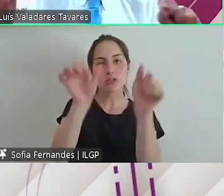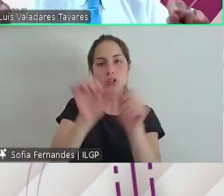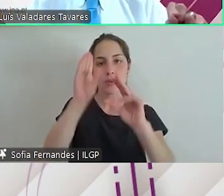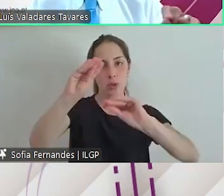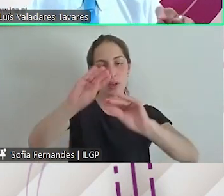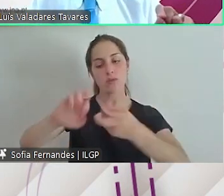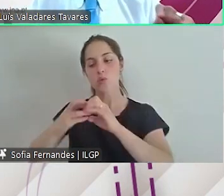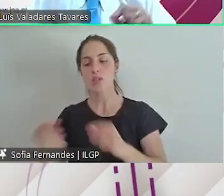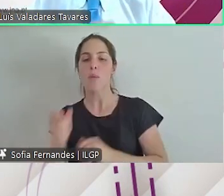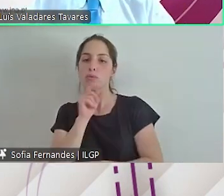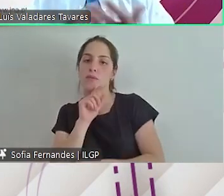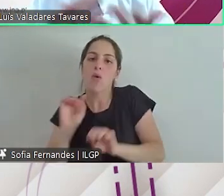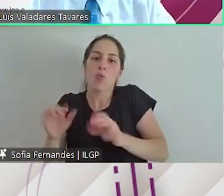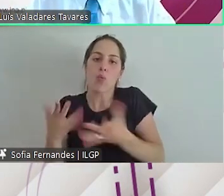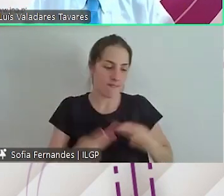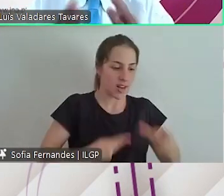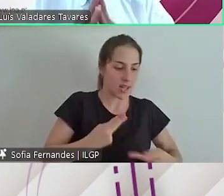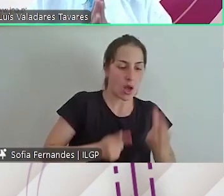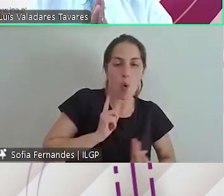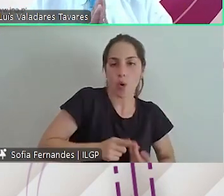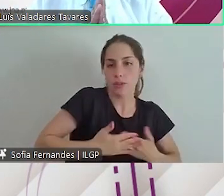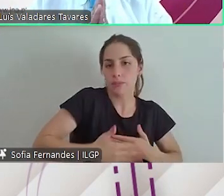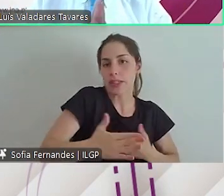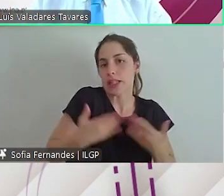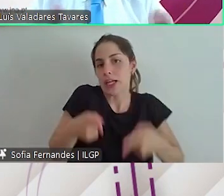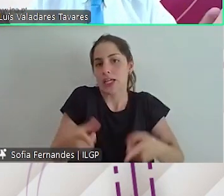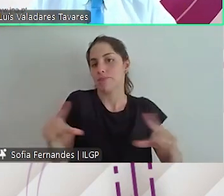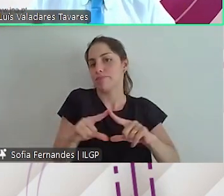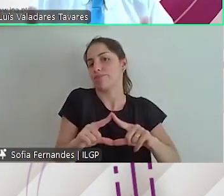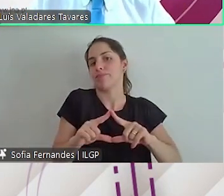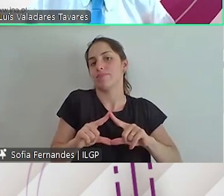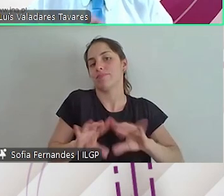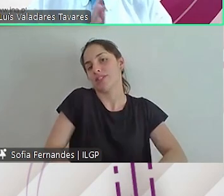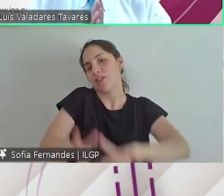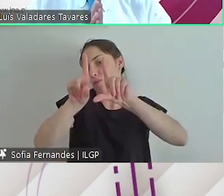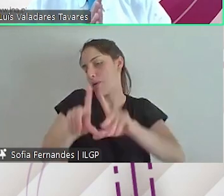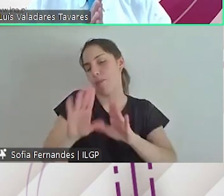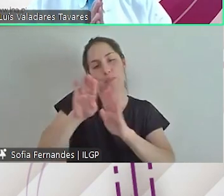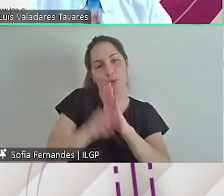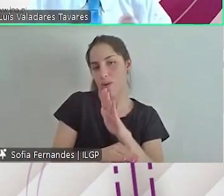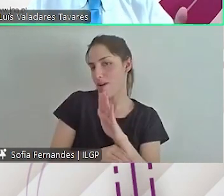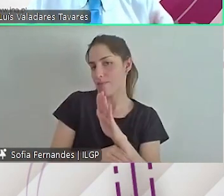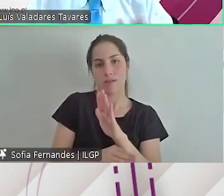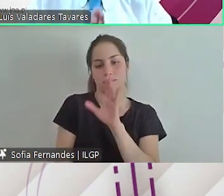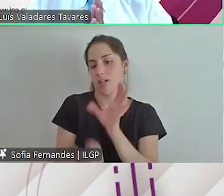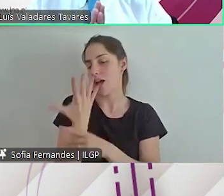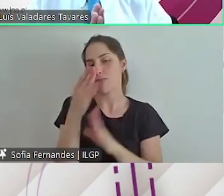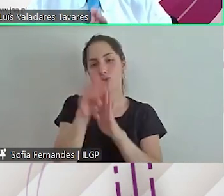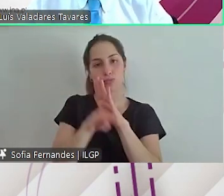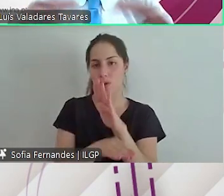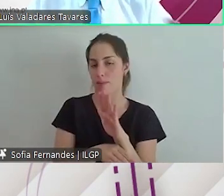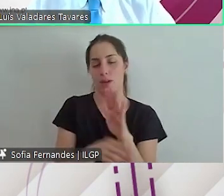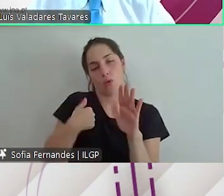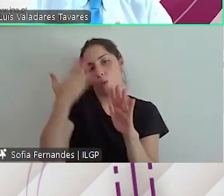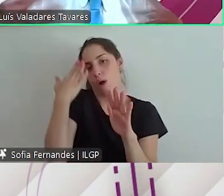possíveis? A sua avaliação e a partir daí desenvolvemos um programa que eu penso que foi muito útil e de facto